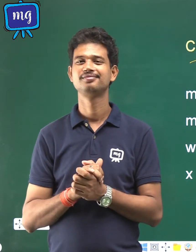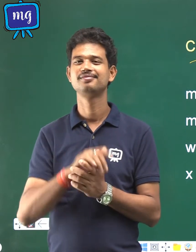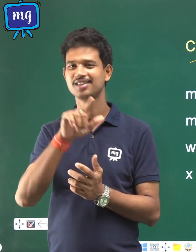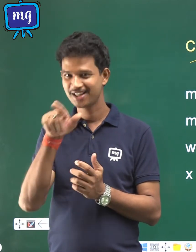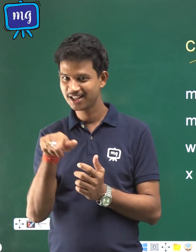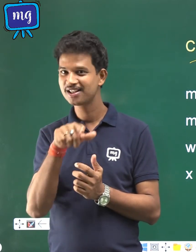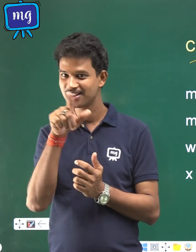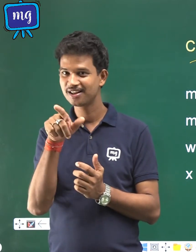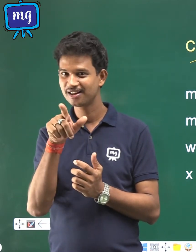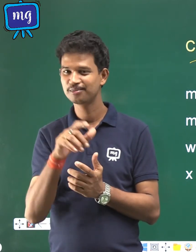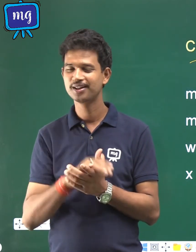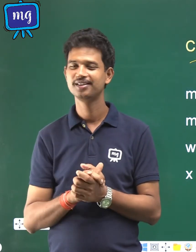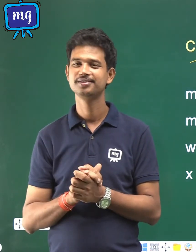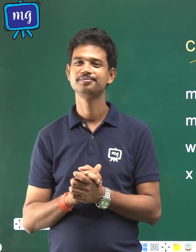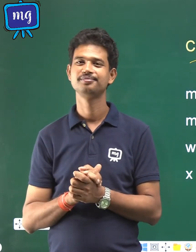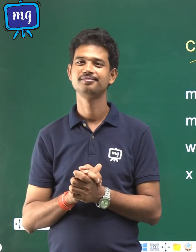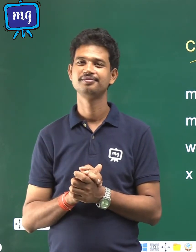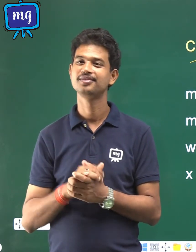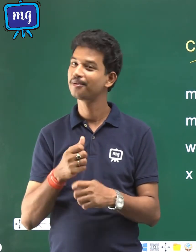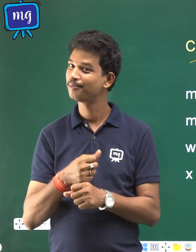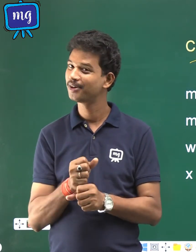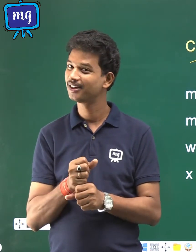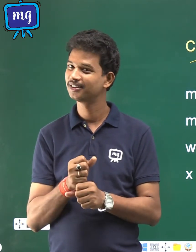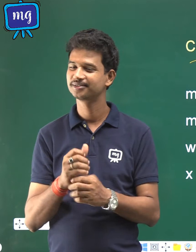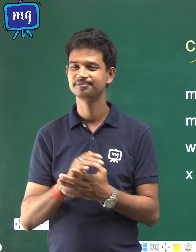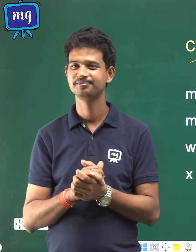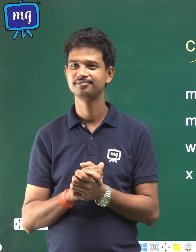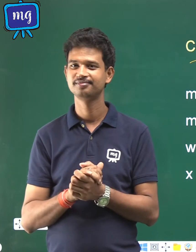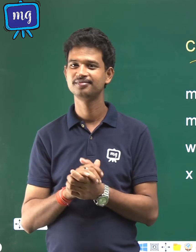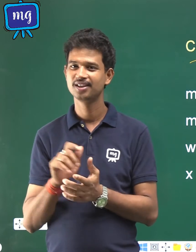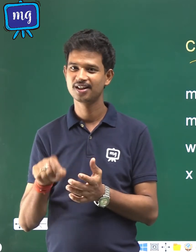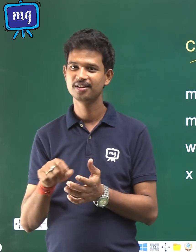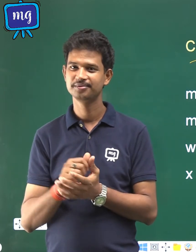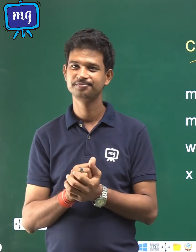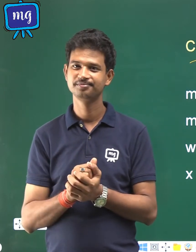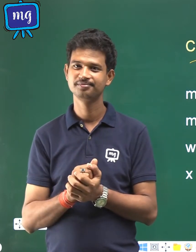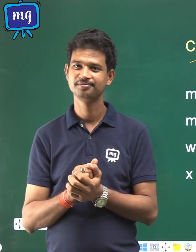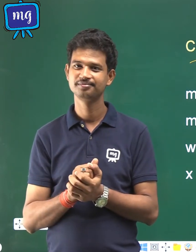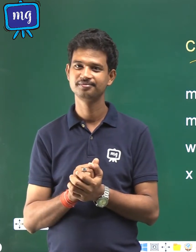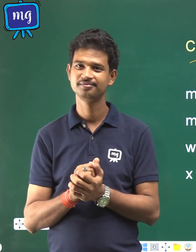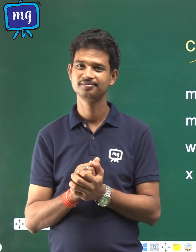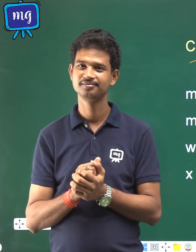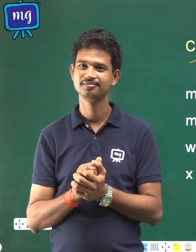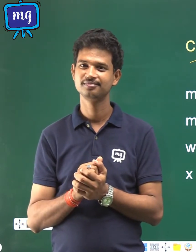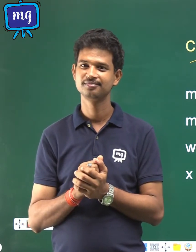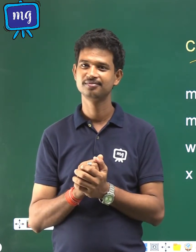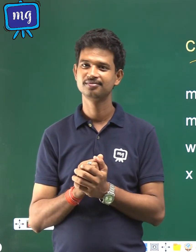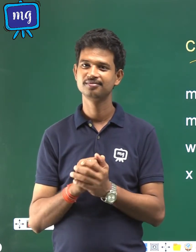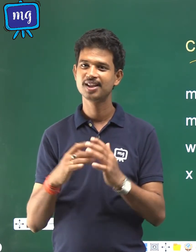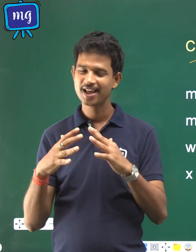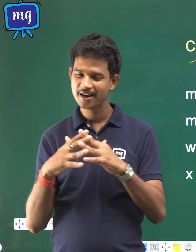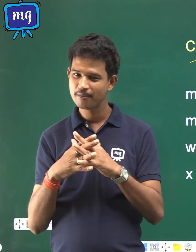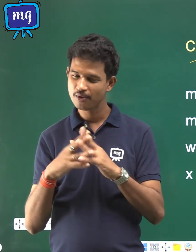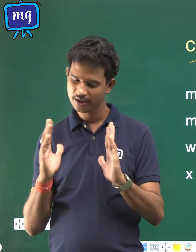सर्कल बनाएंगे। तो बनाएं। नाउ स्मॉल w को हमने